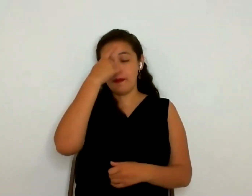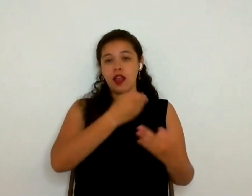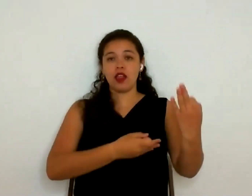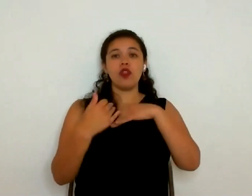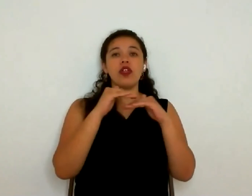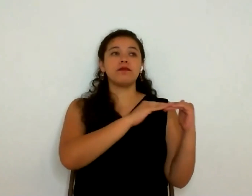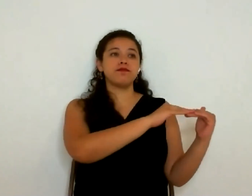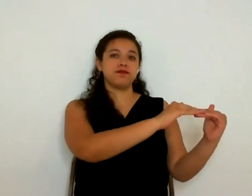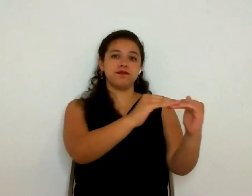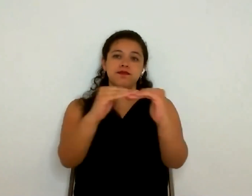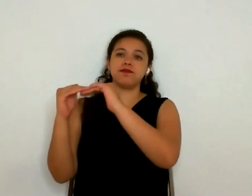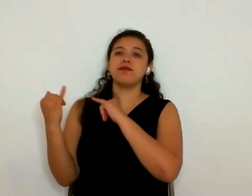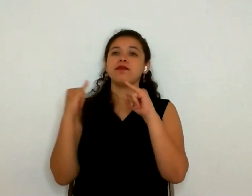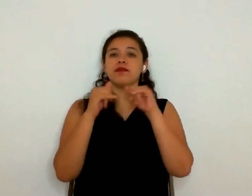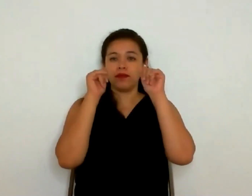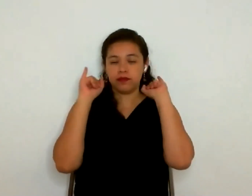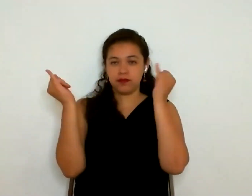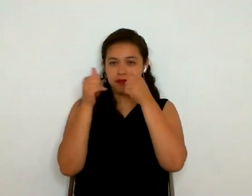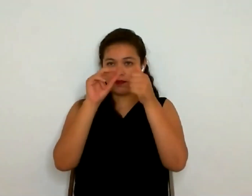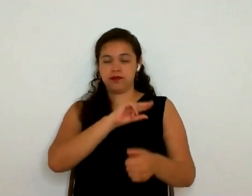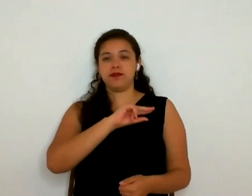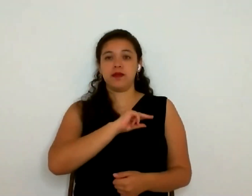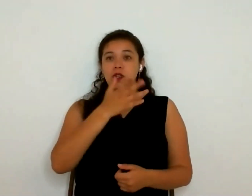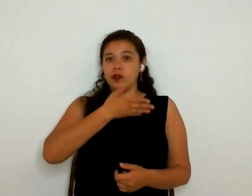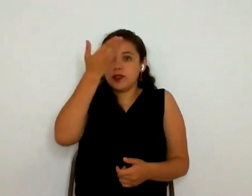instituciones de la junta de asistencia privada